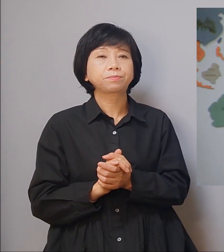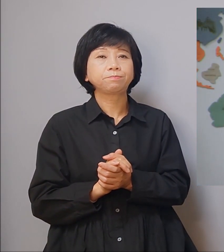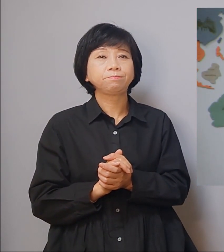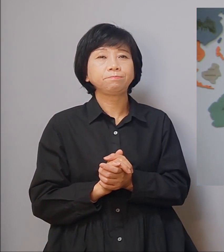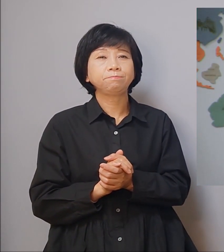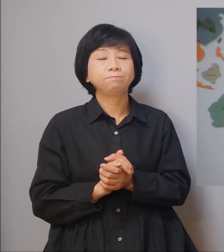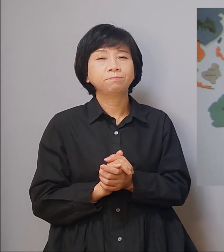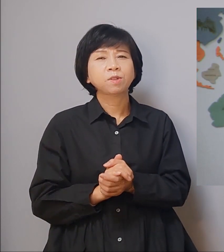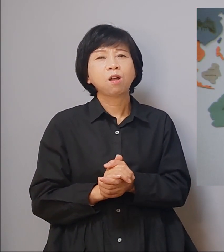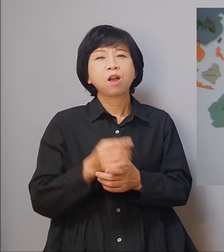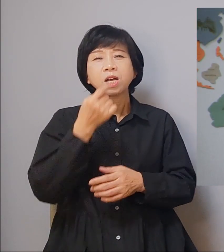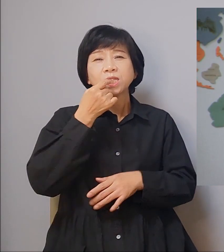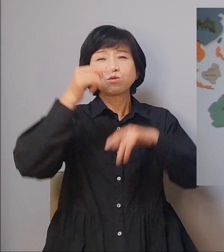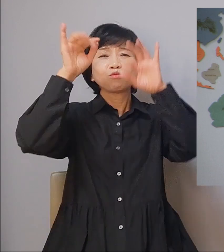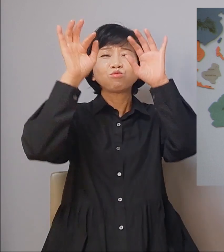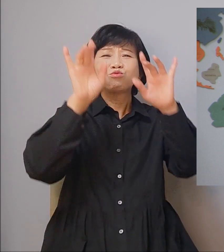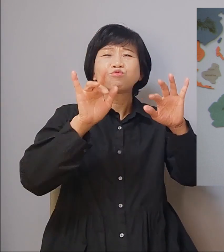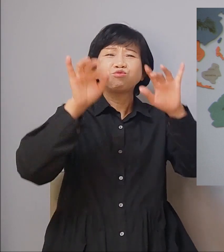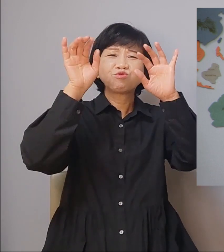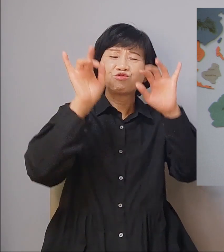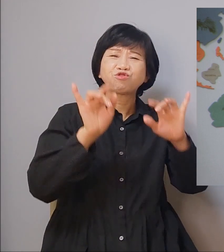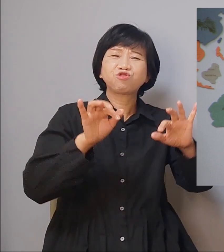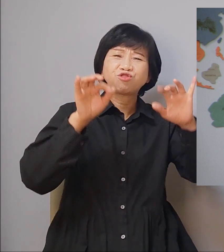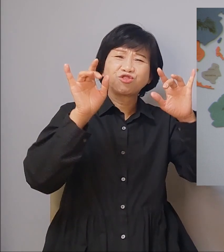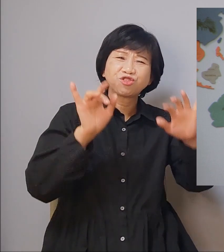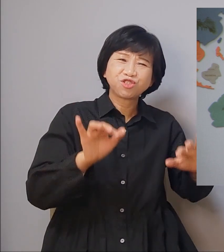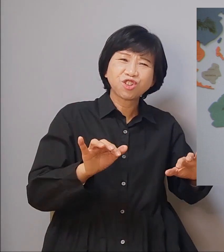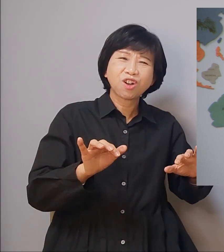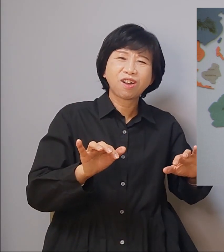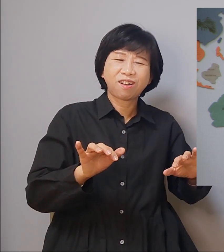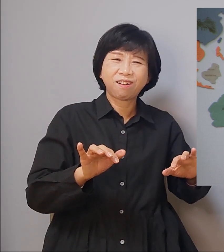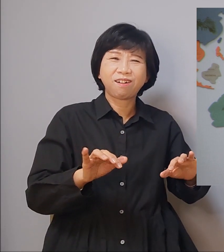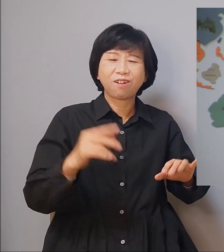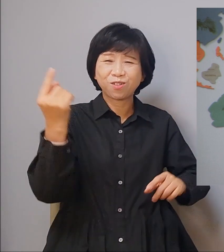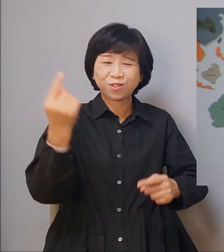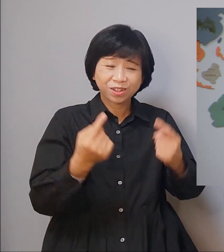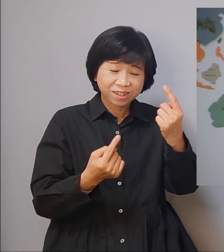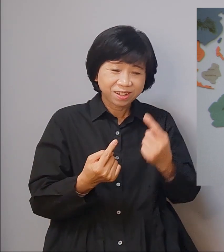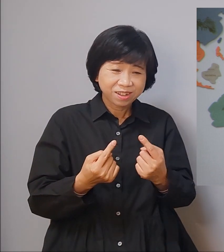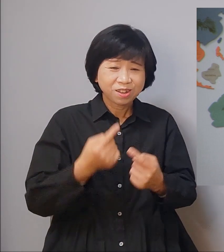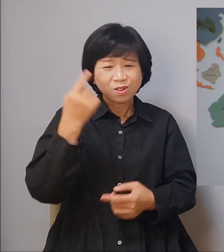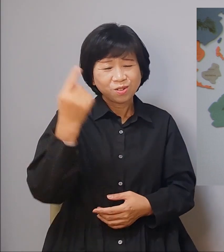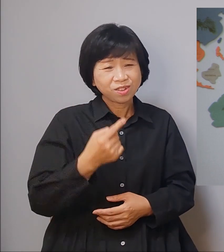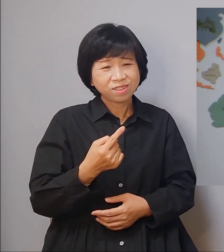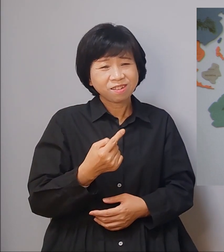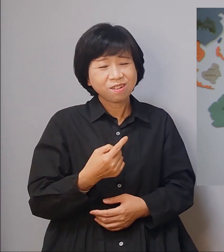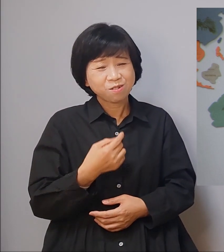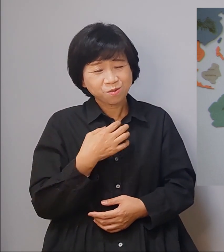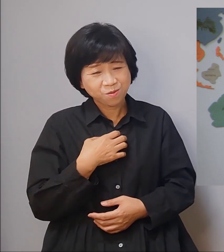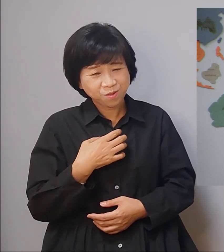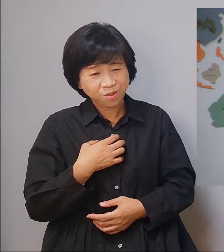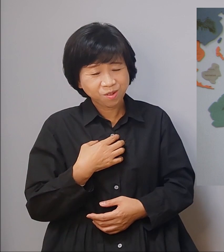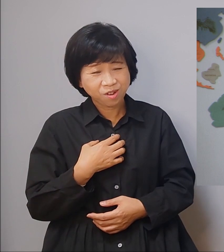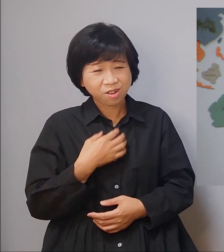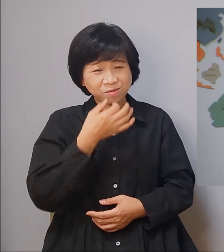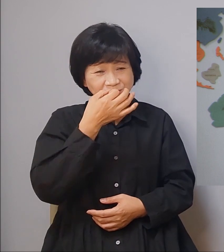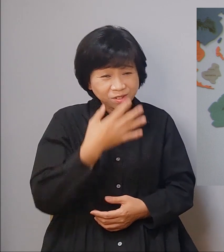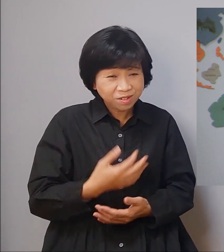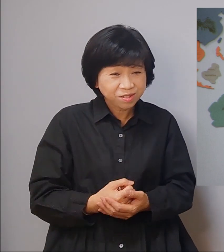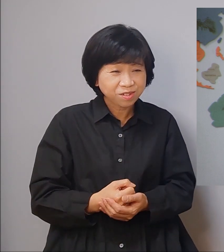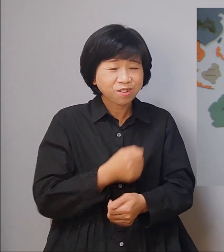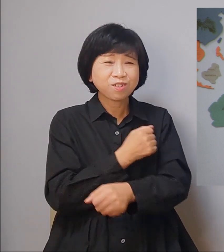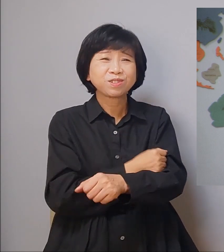눈이 많이 와가지고 오시는데 너무 애쓰셨습니다. 그렇죠? 이렇게